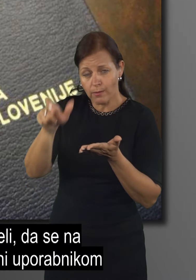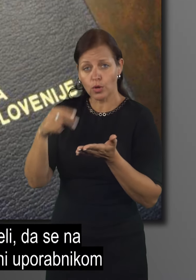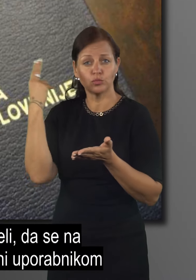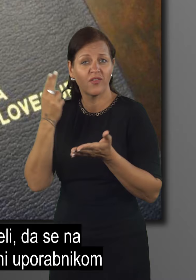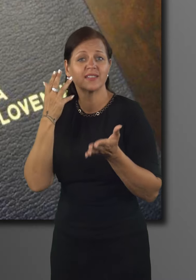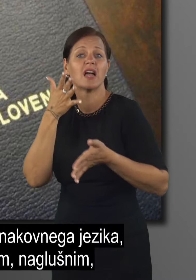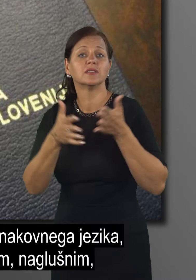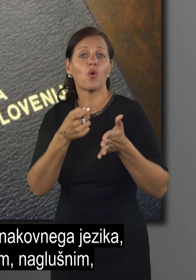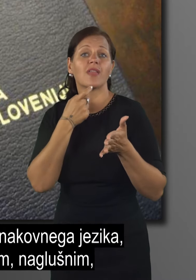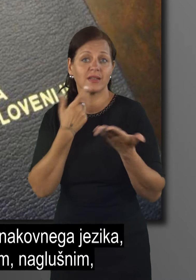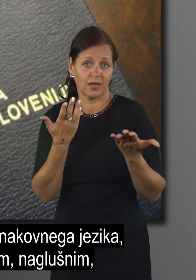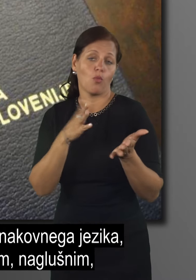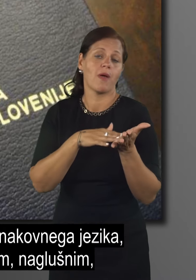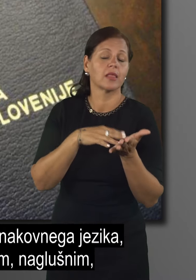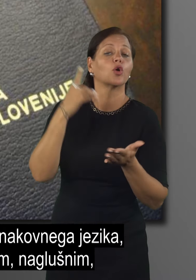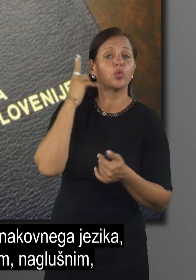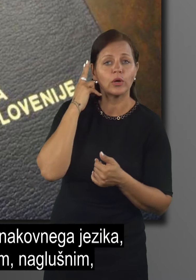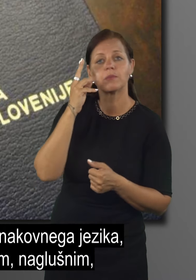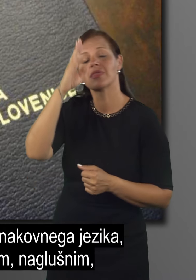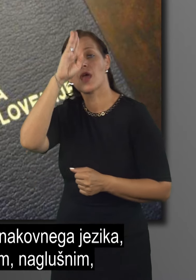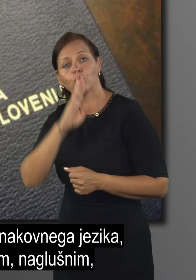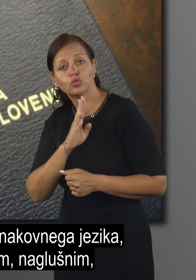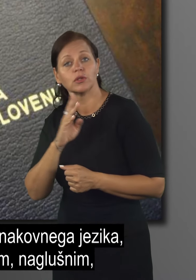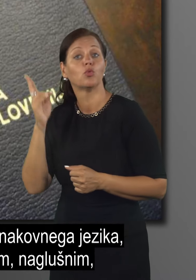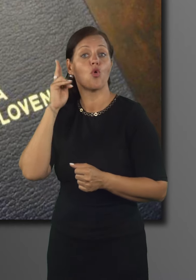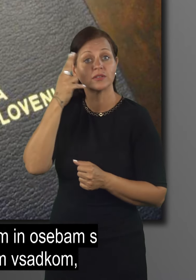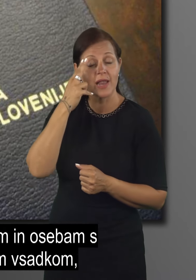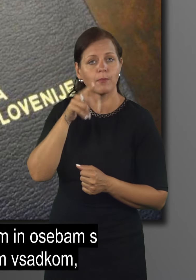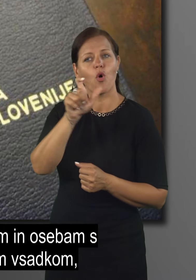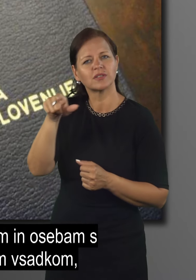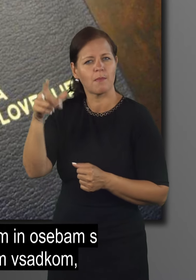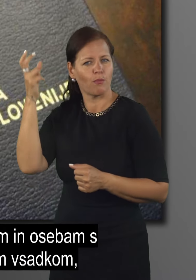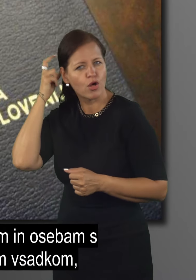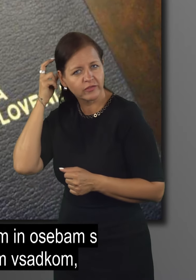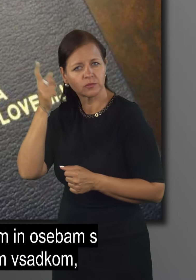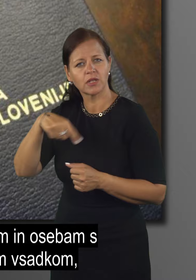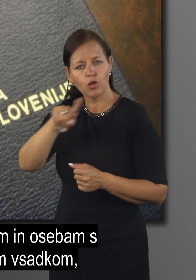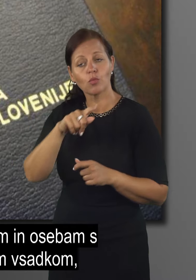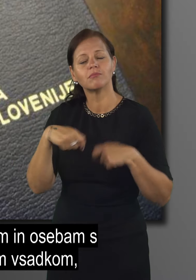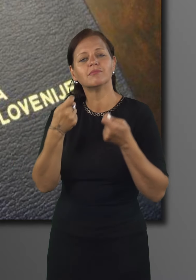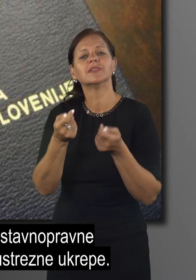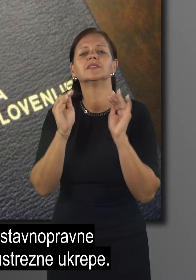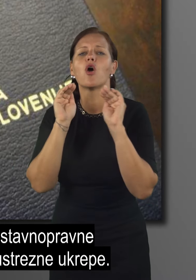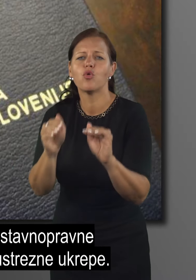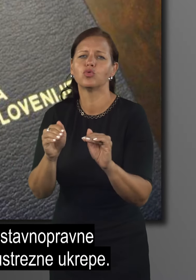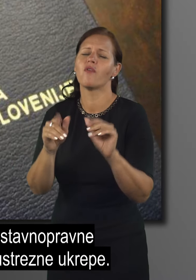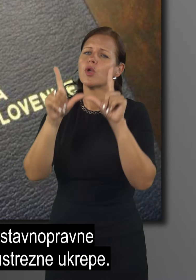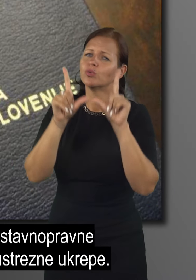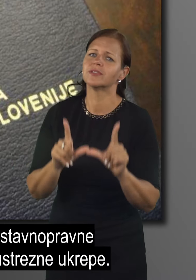slovenskega znakovnega jezika, torej gluhim, naglušnim, gluhoslepim in osebam s polževim vsadkom, zagotovi